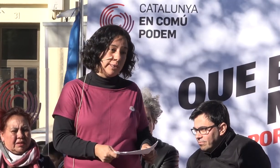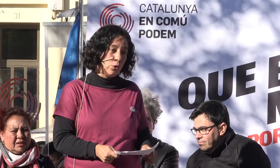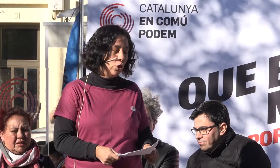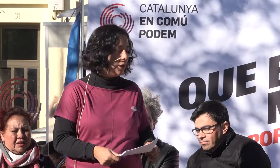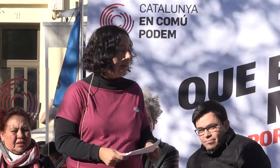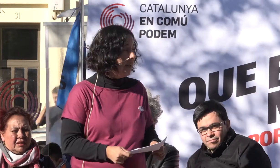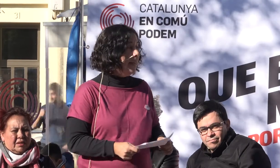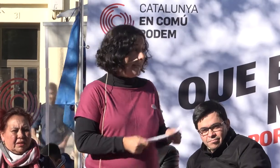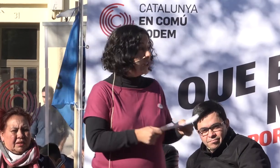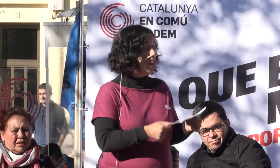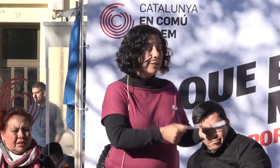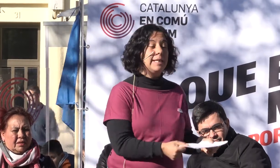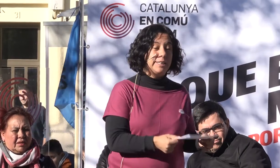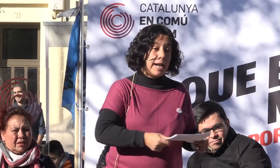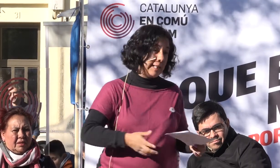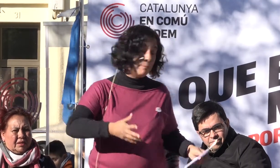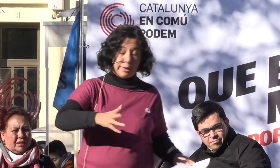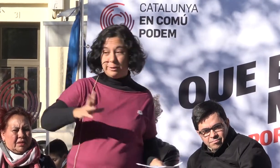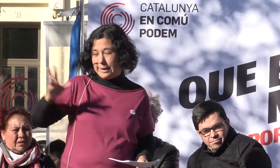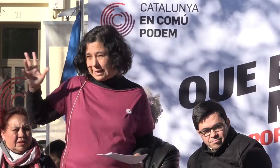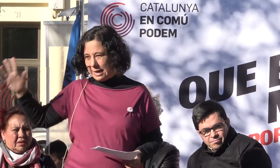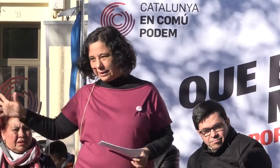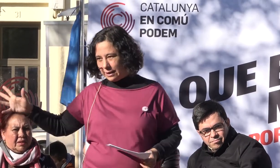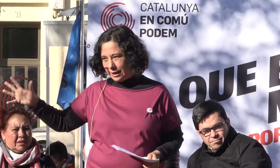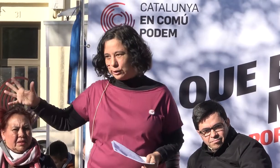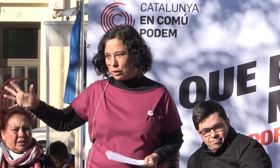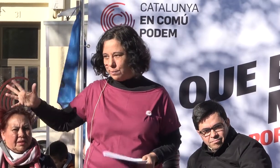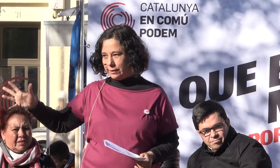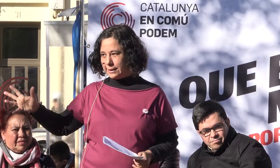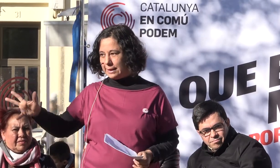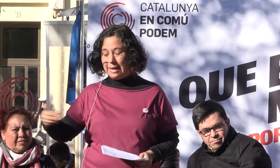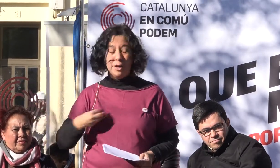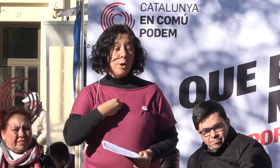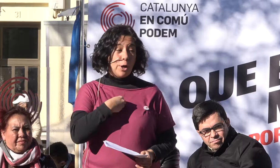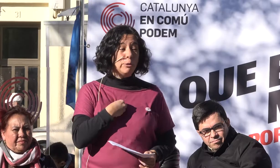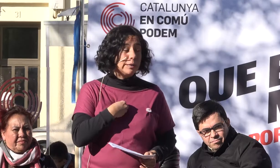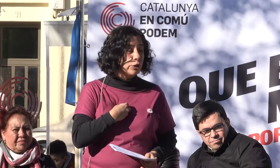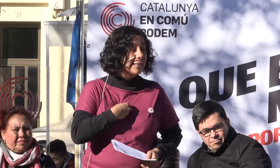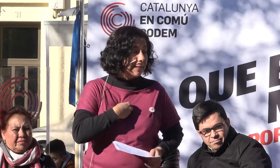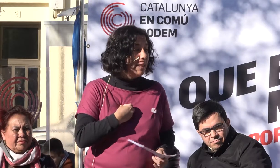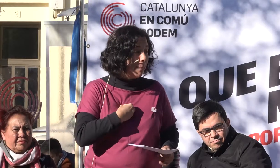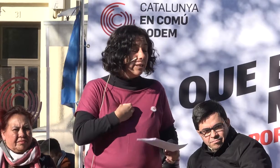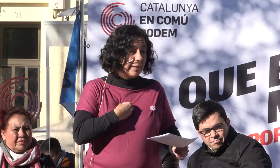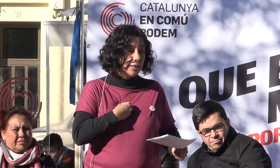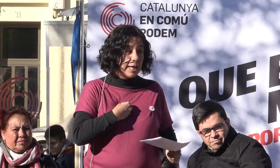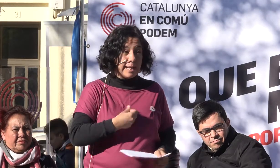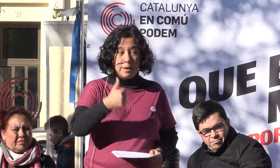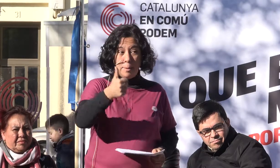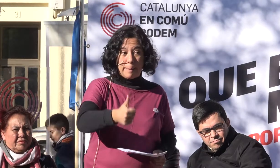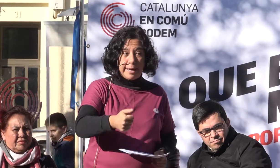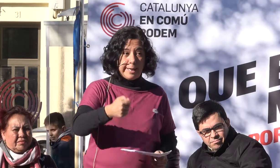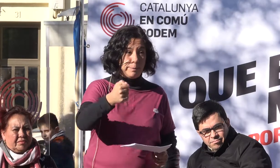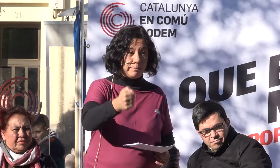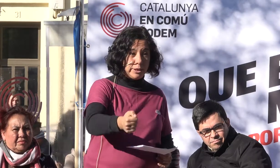jurídica y psicológica y qué es lo que puede hacer la generalitat porque es verdad que la ley de extranjería es una competencia estatal pero hay muchas cosas que sí dependen de la generalitat